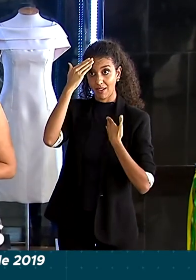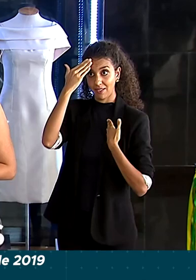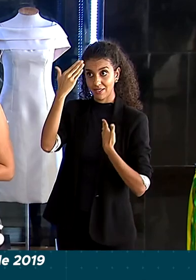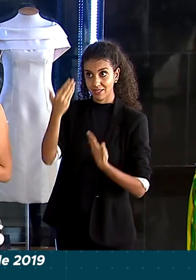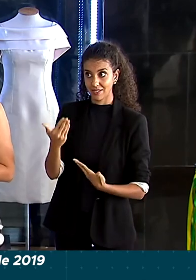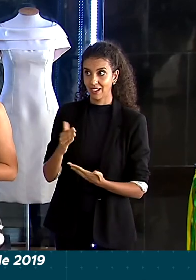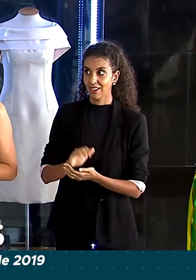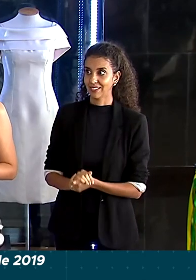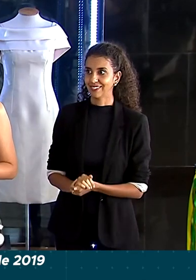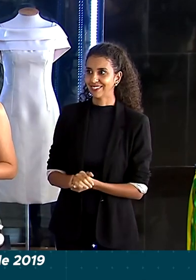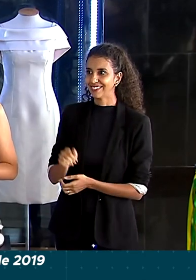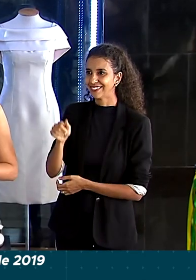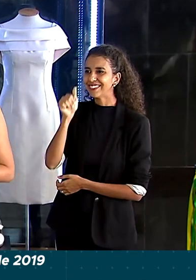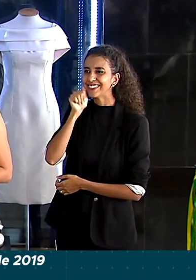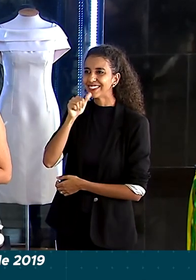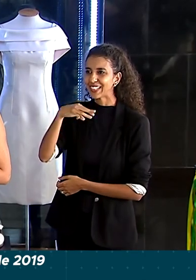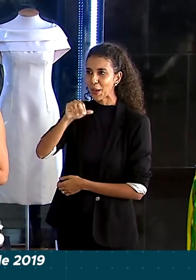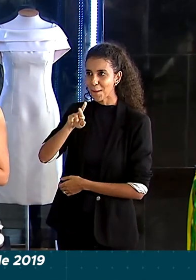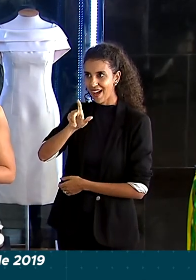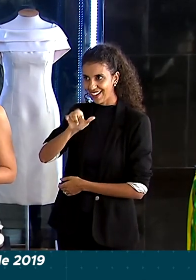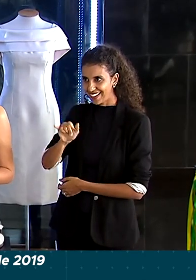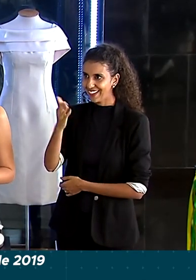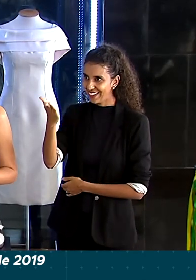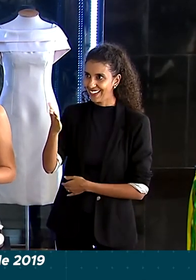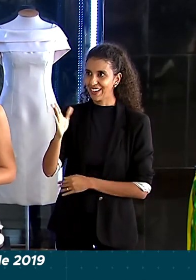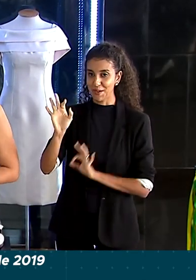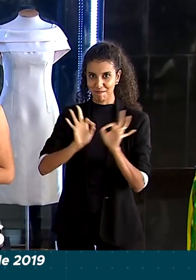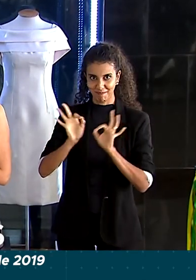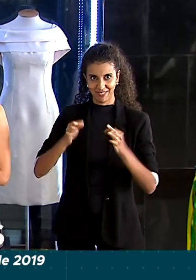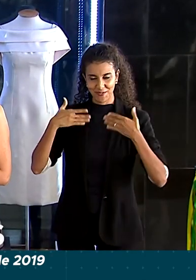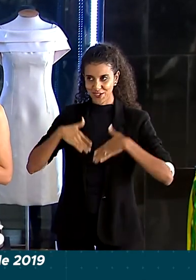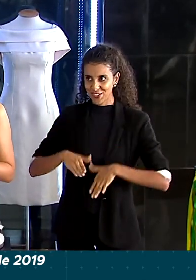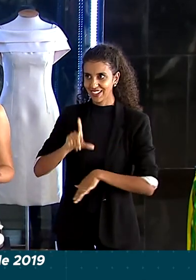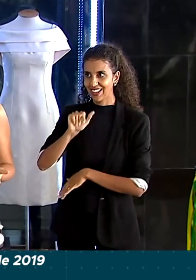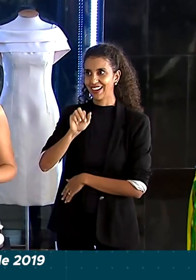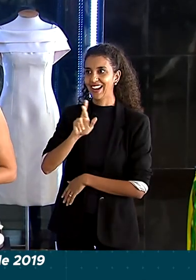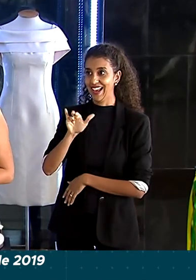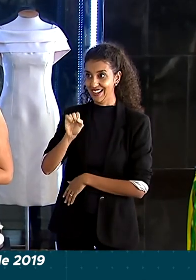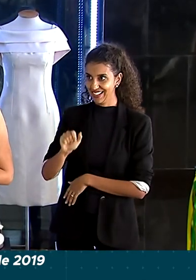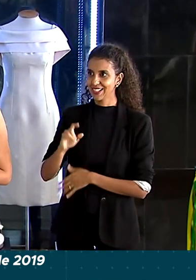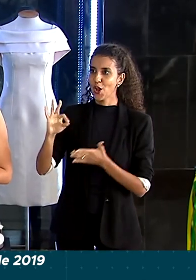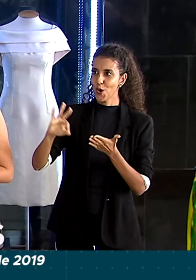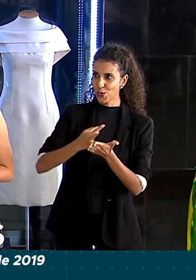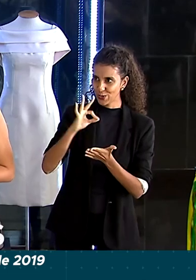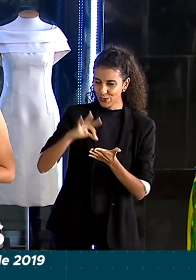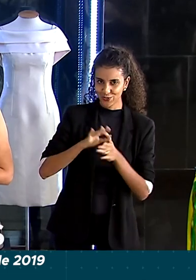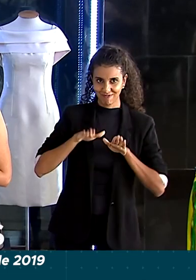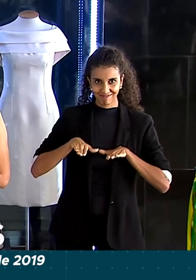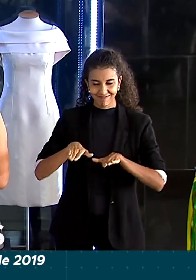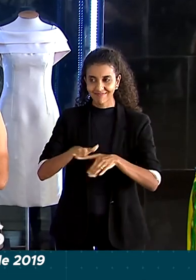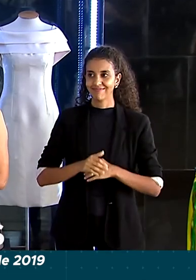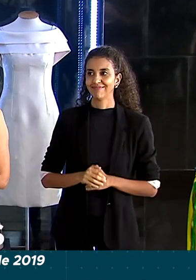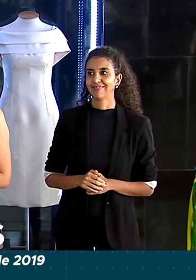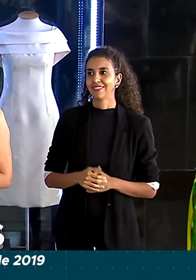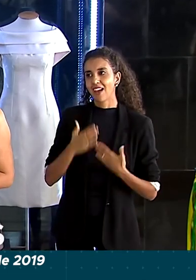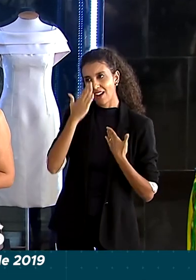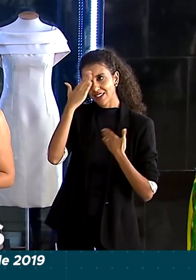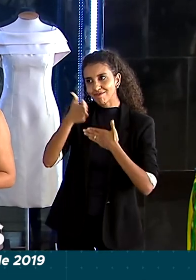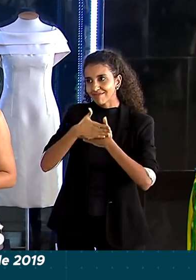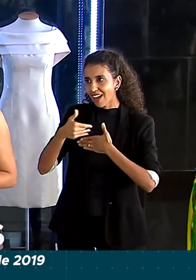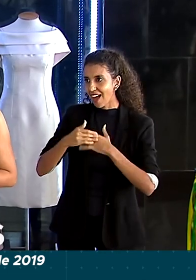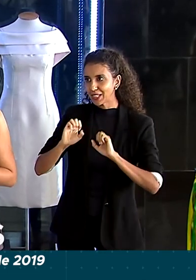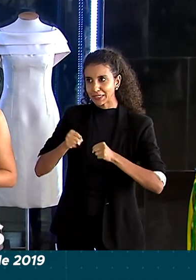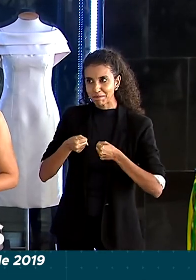a minha estilista Marie Lafayette, Larissa, a costureira. Agradecer seu carinho, seu